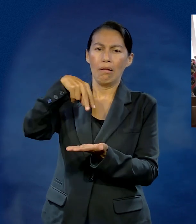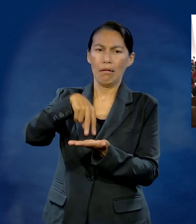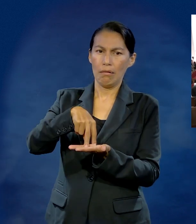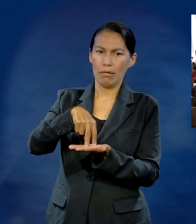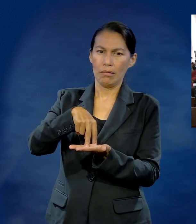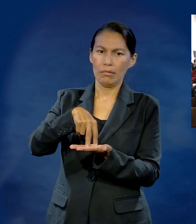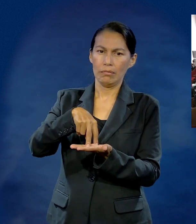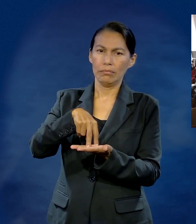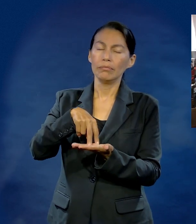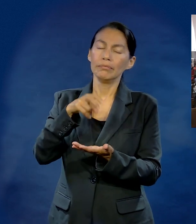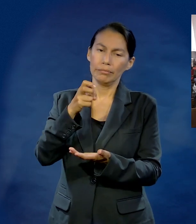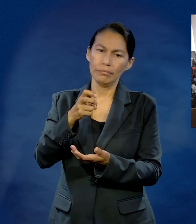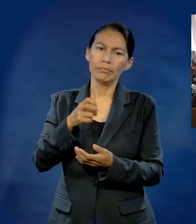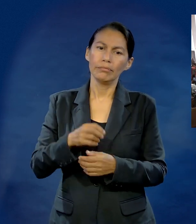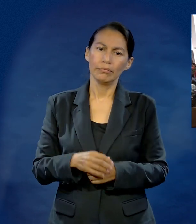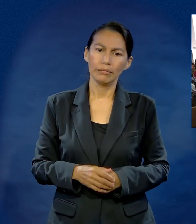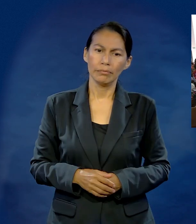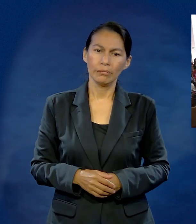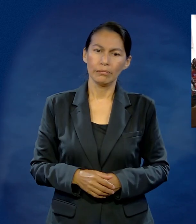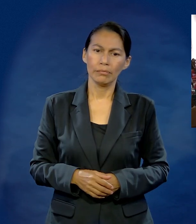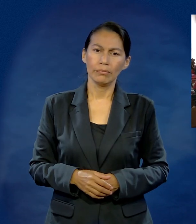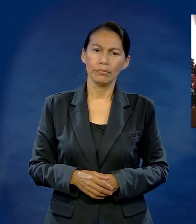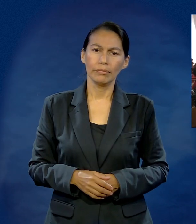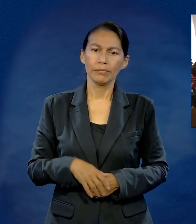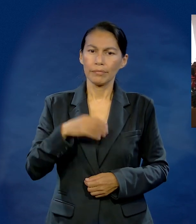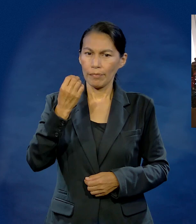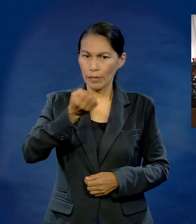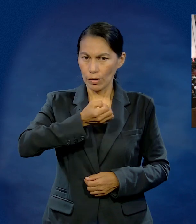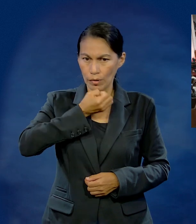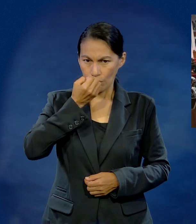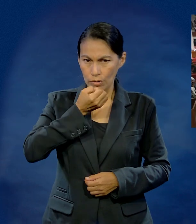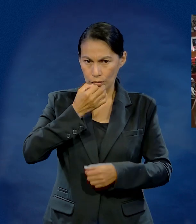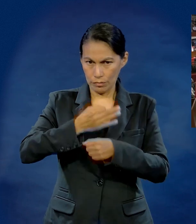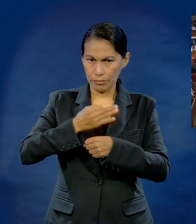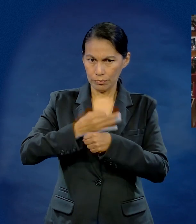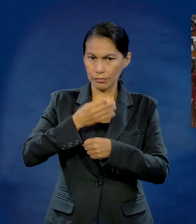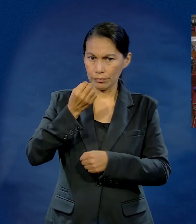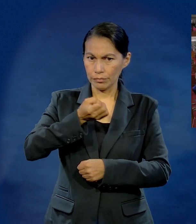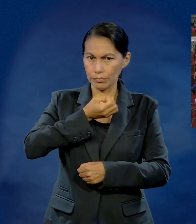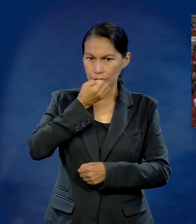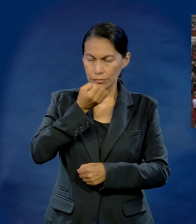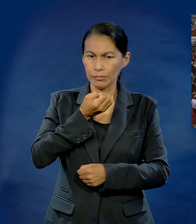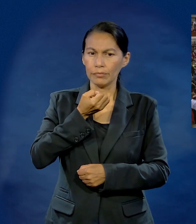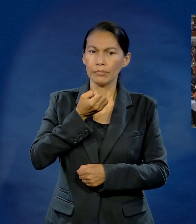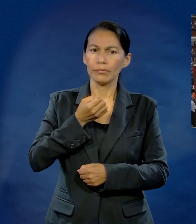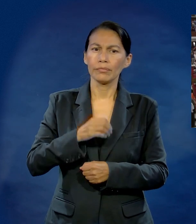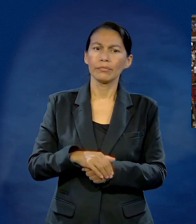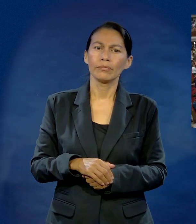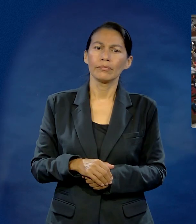que las palabras se olvidan, pero los actos se recuerdan. Y al ponernos de pie,